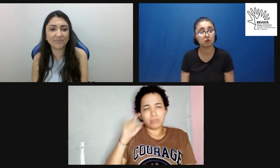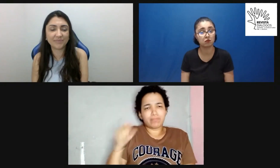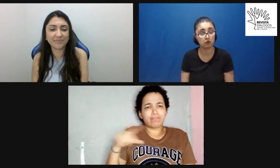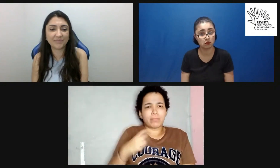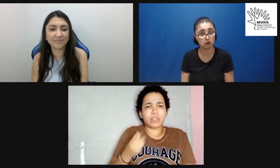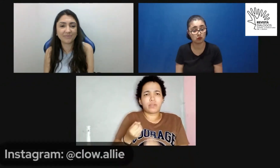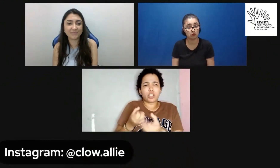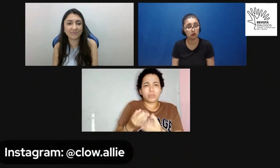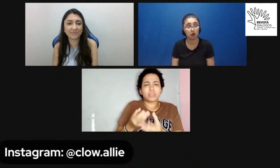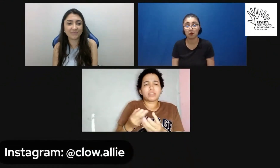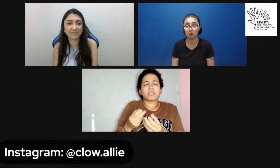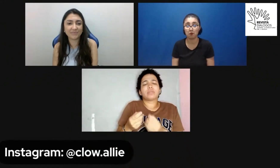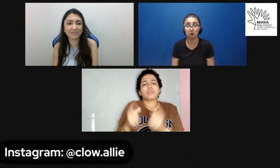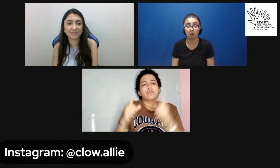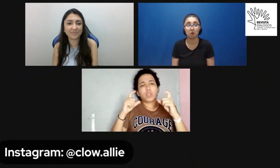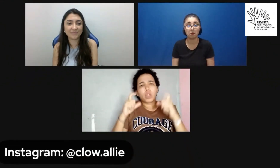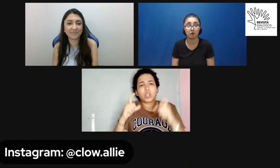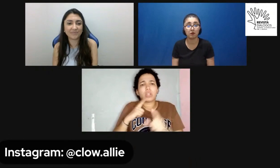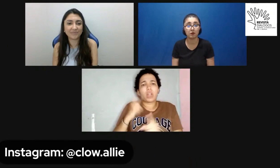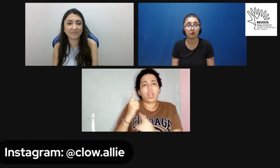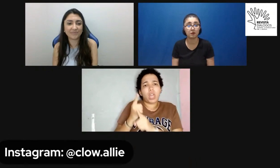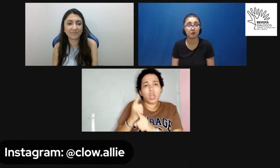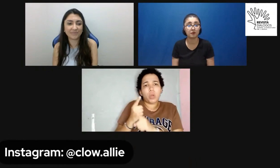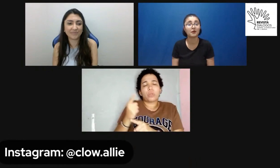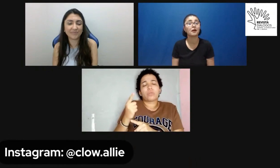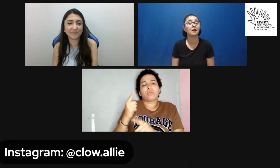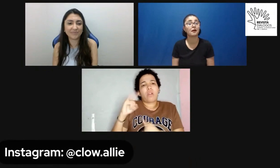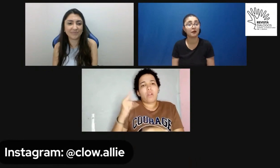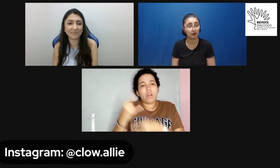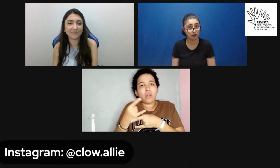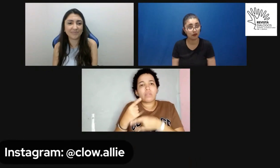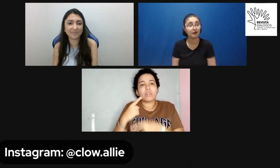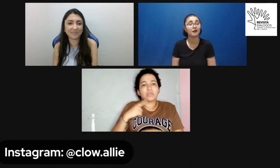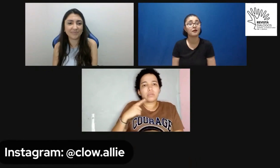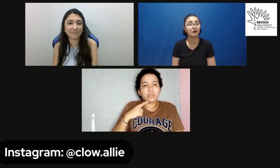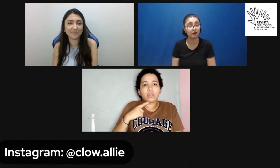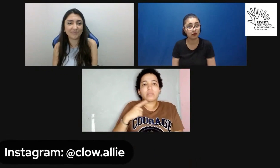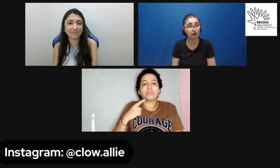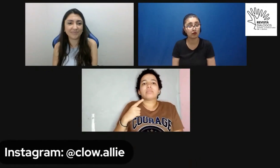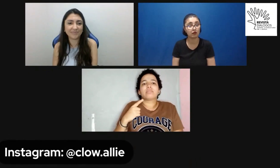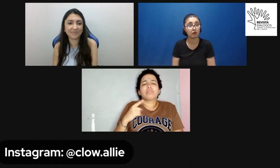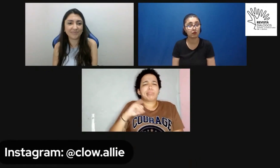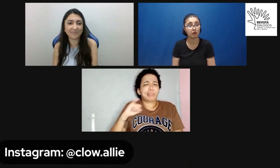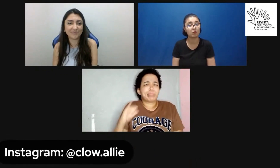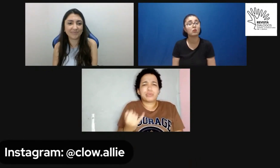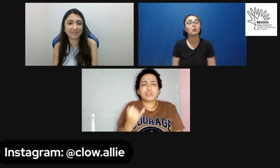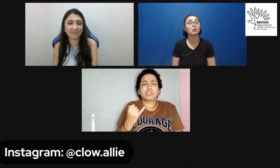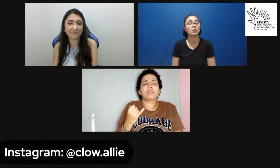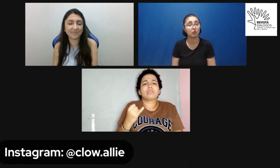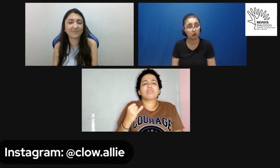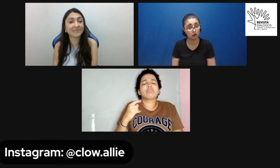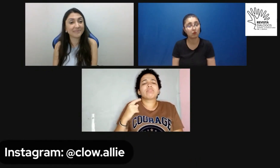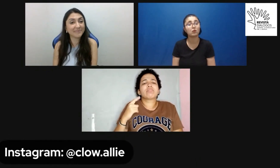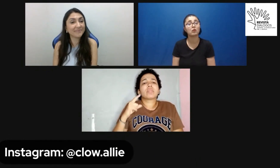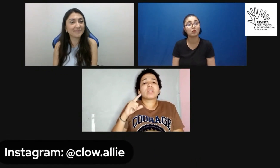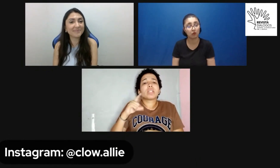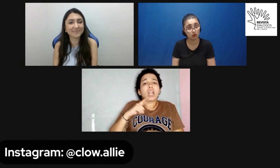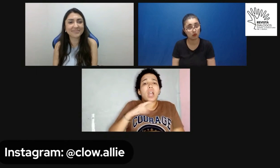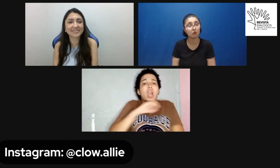onde você pode encontrar fotos, lives, divulgação